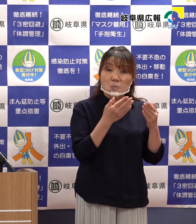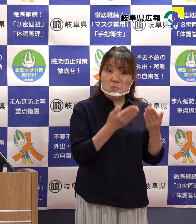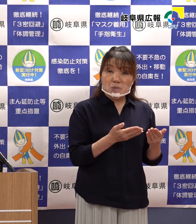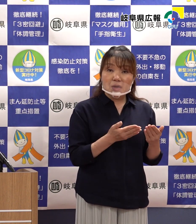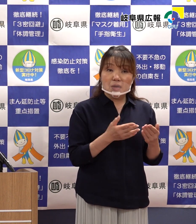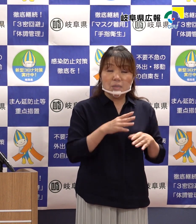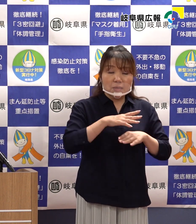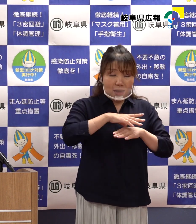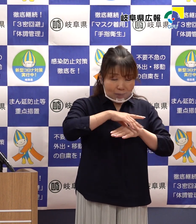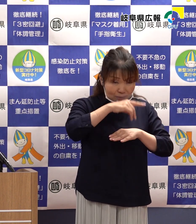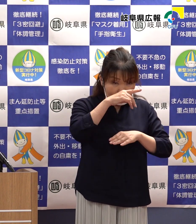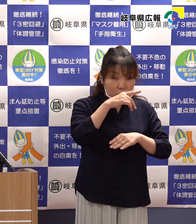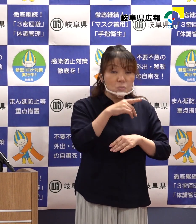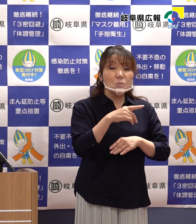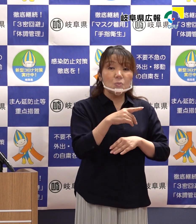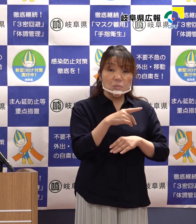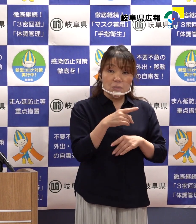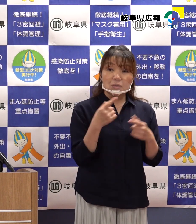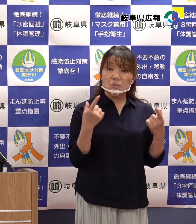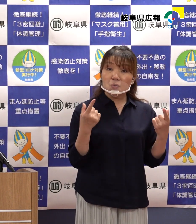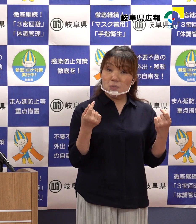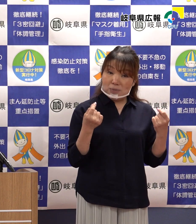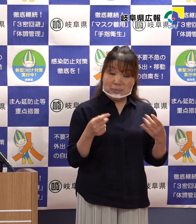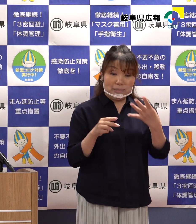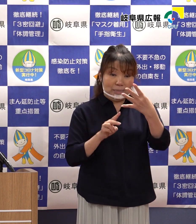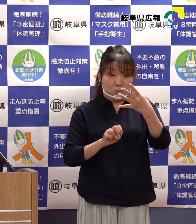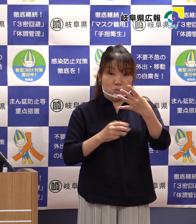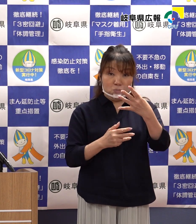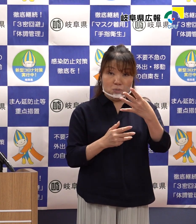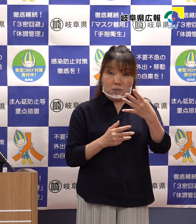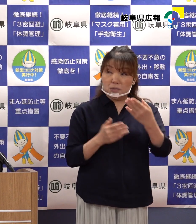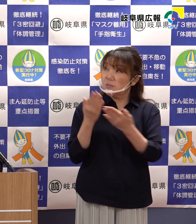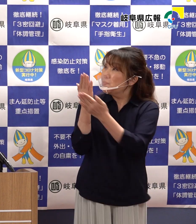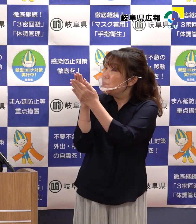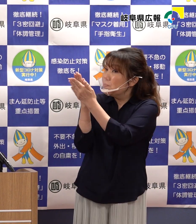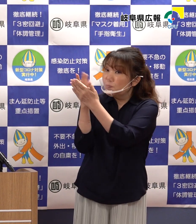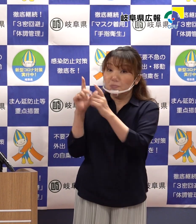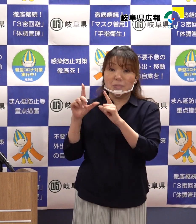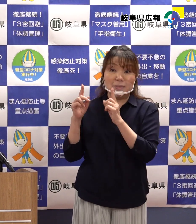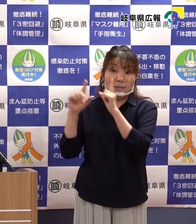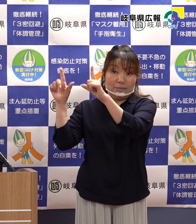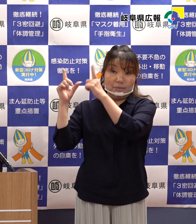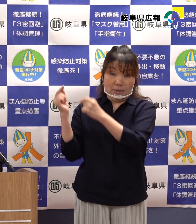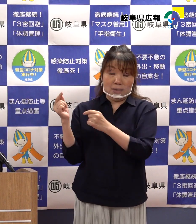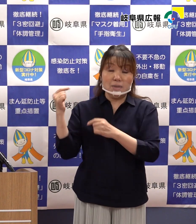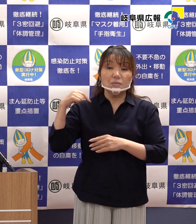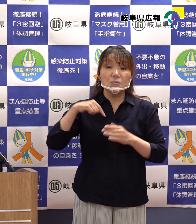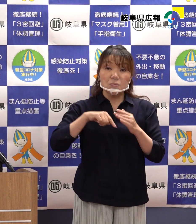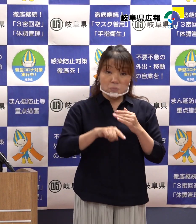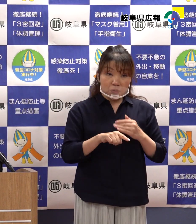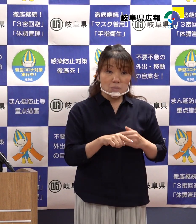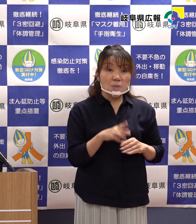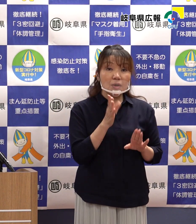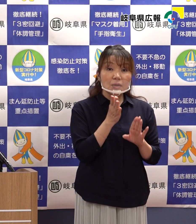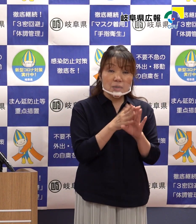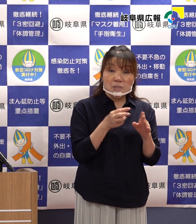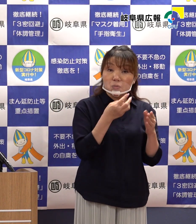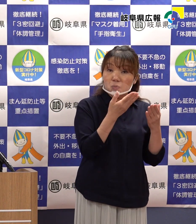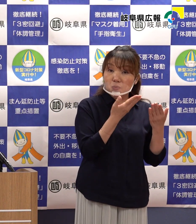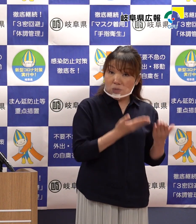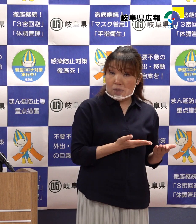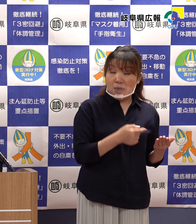初に同じ4月28日に手を挙げたわけで、そういう意味では岐阜県と三重県